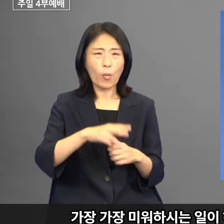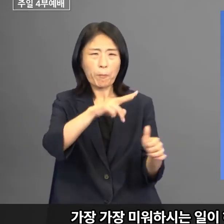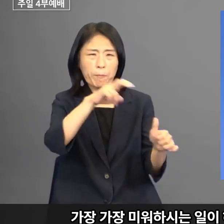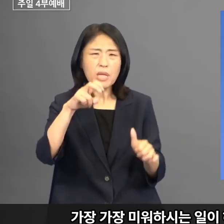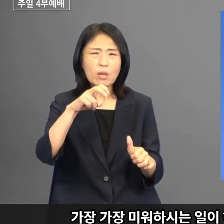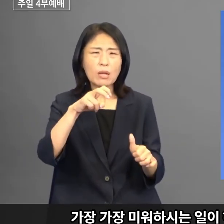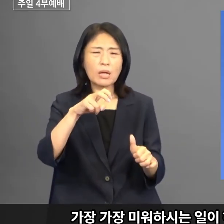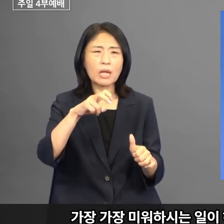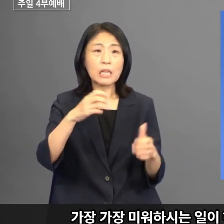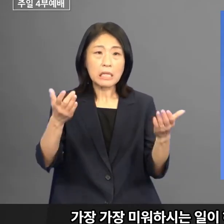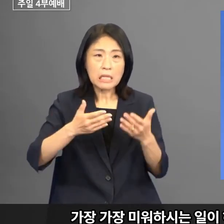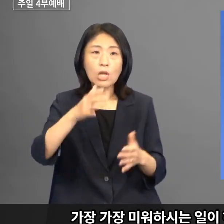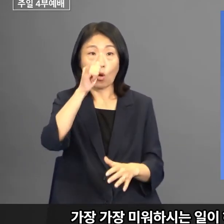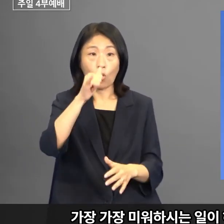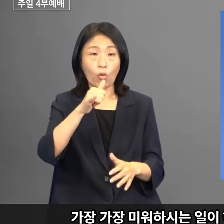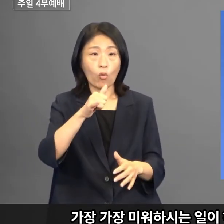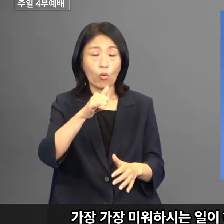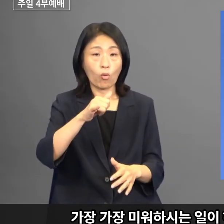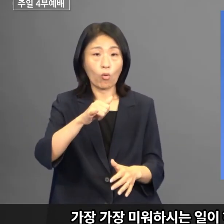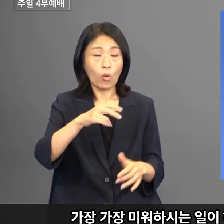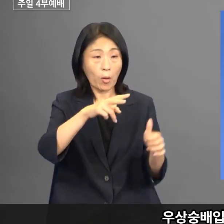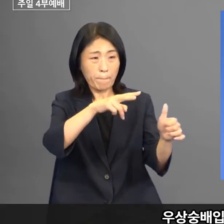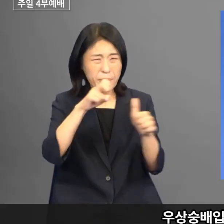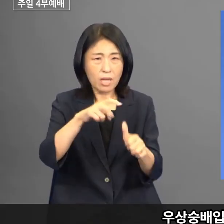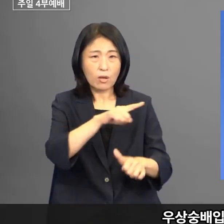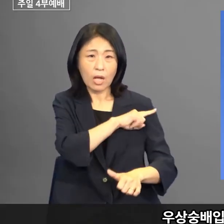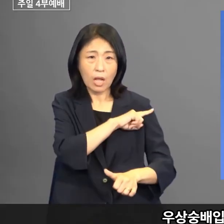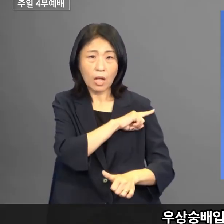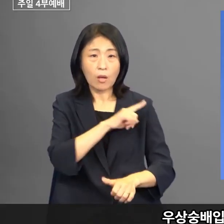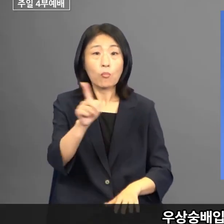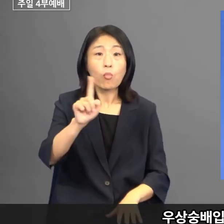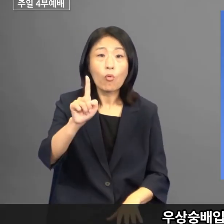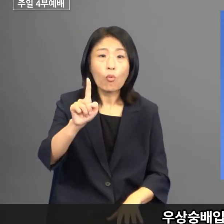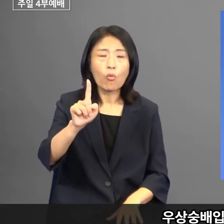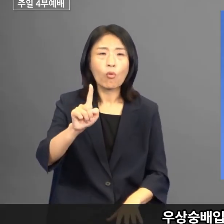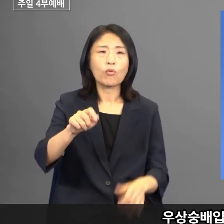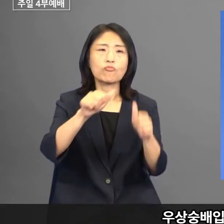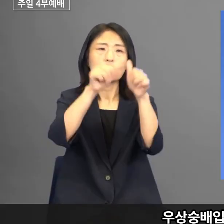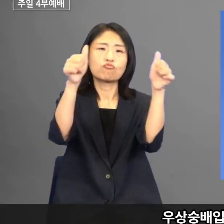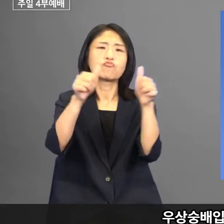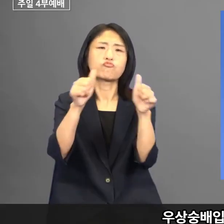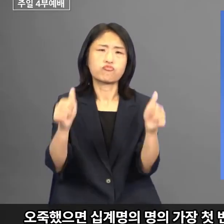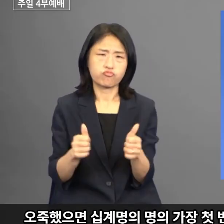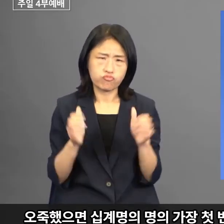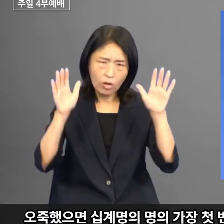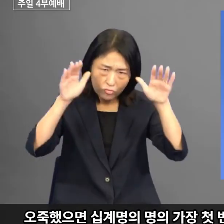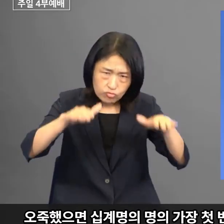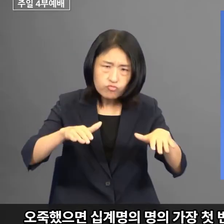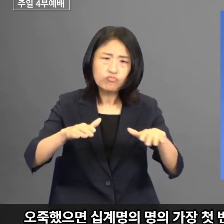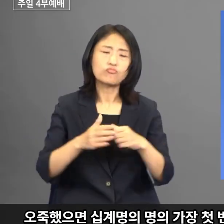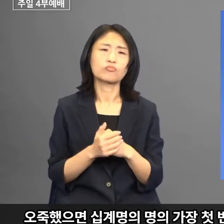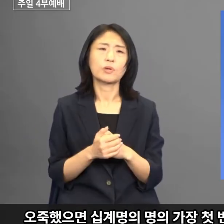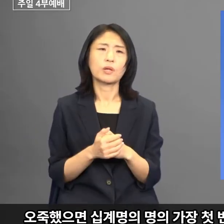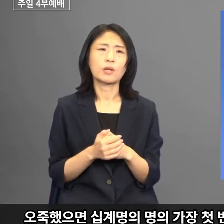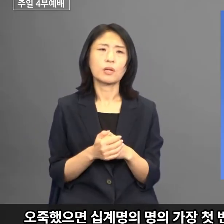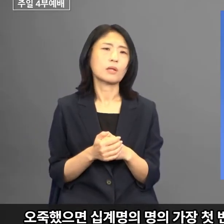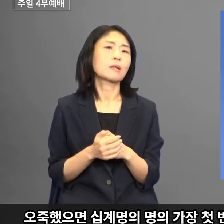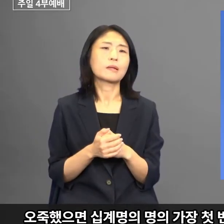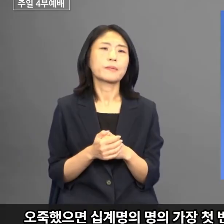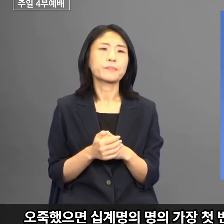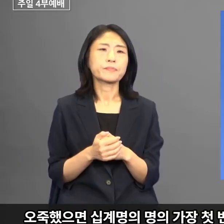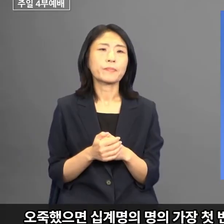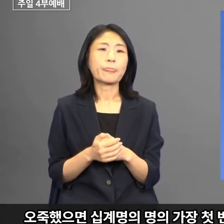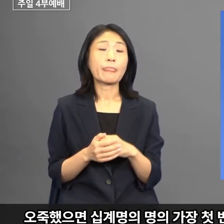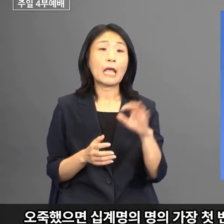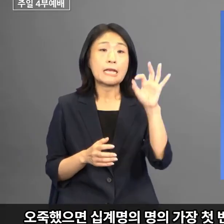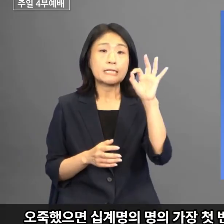있어요. 그게 뭔지 아세요? 우상숭배입니다. 우상숭배. 오죽했으면 십계명의 가장